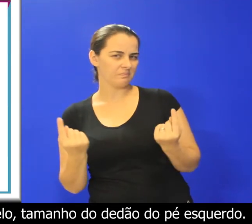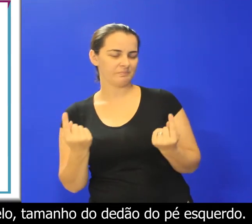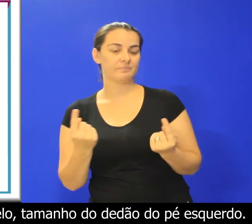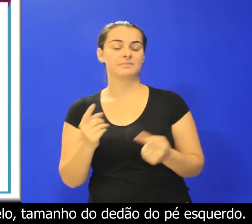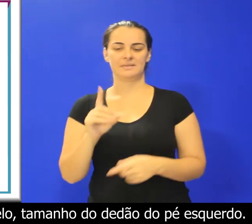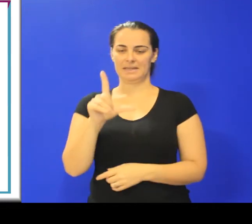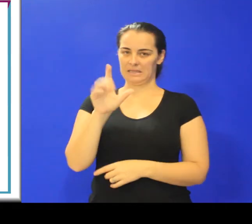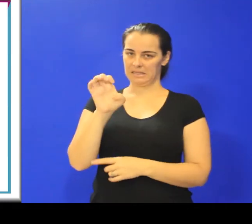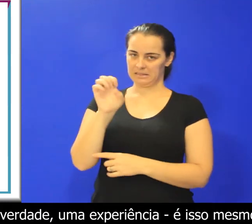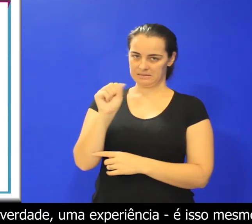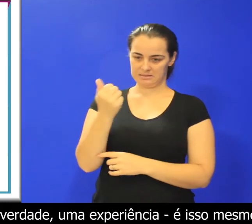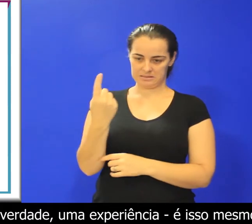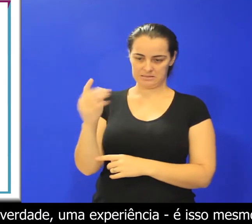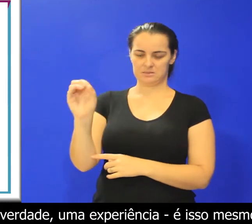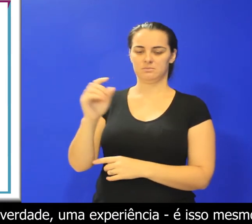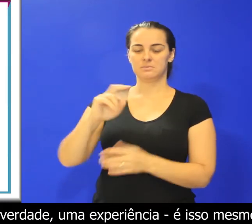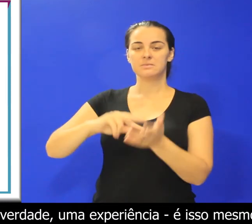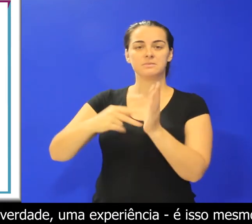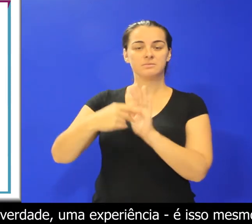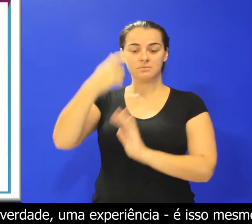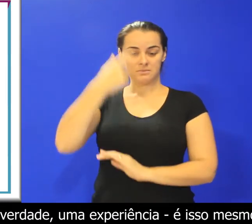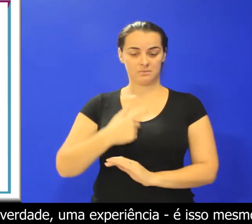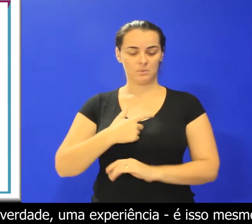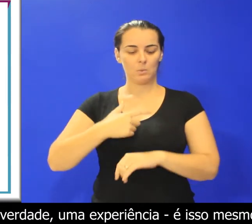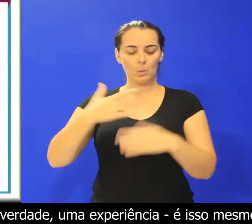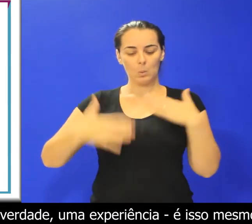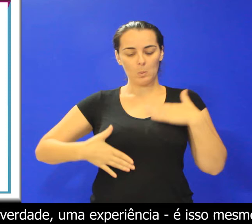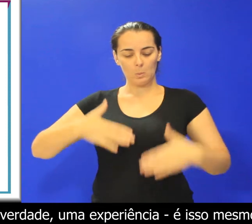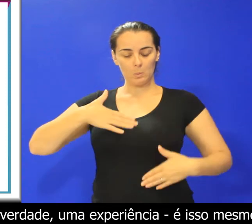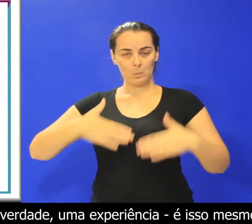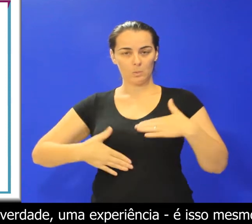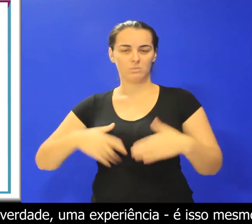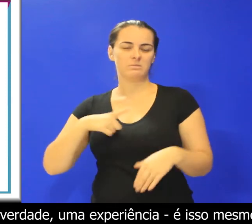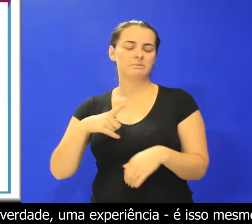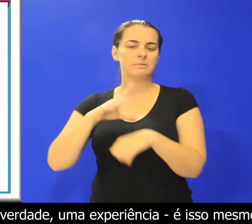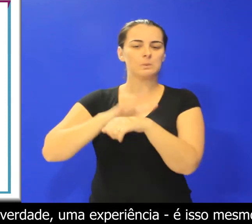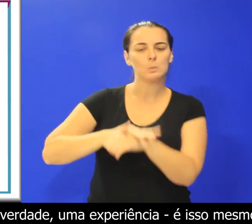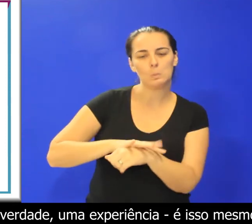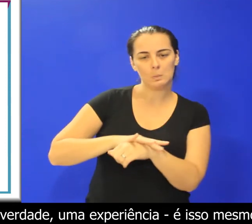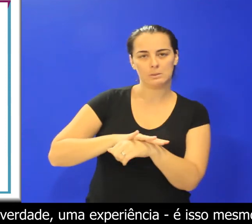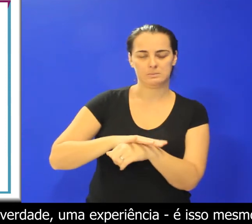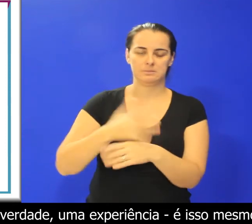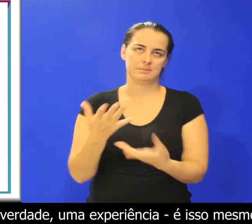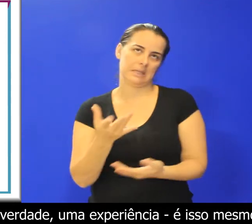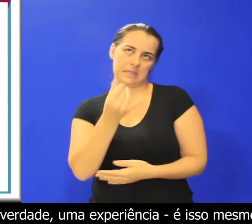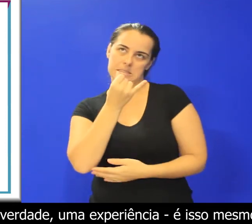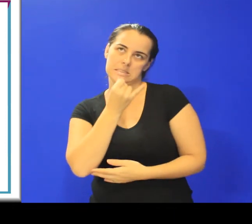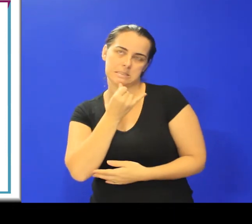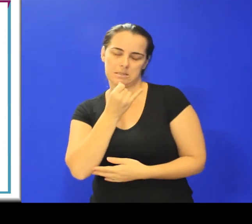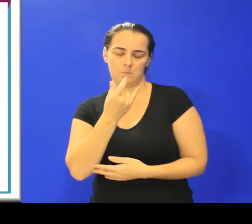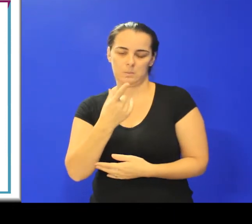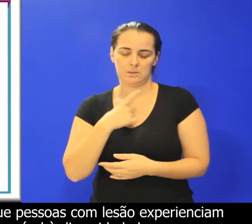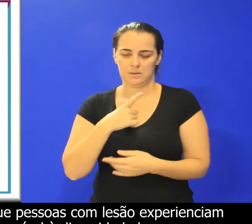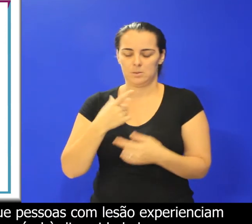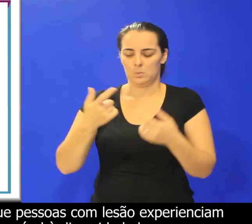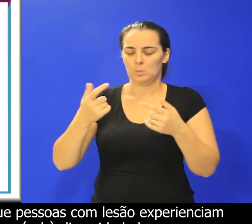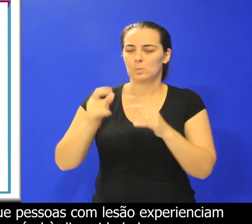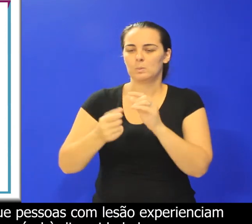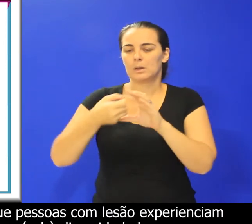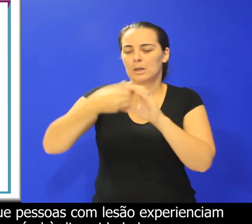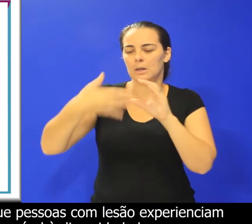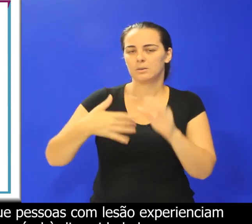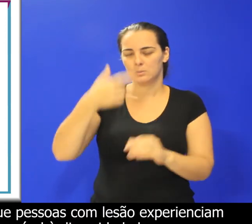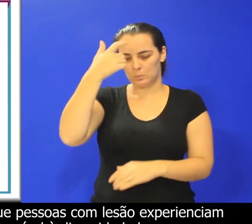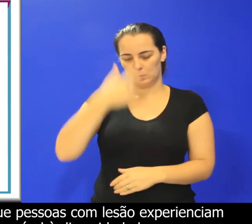do pé esquerdo, enquanto que a deficiência seria, na verdade, uma experiência. É isso mesmo. A